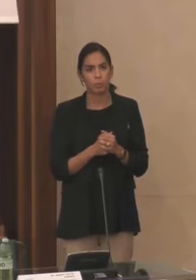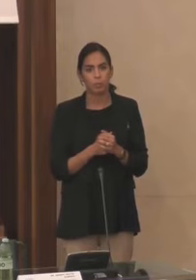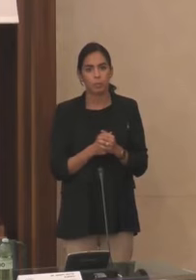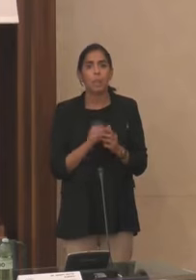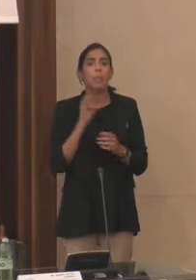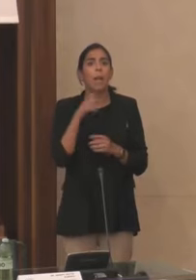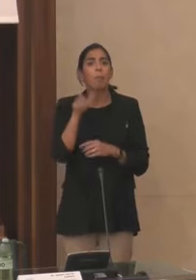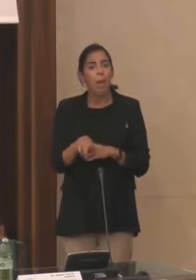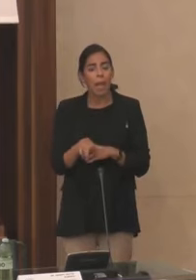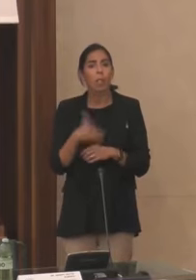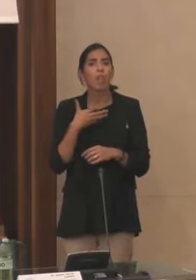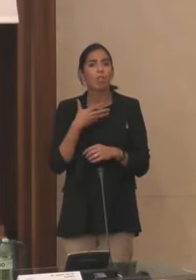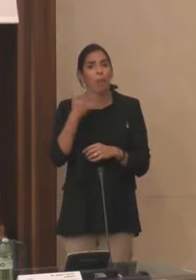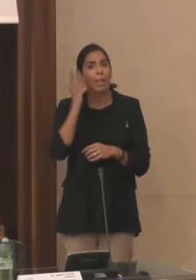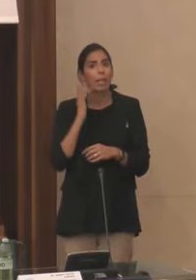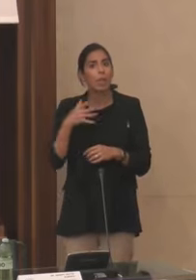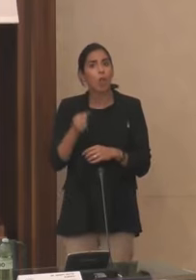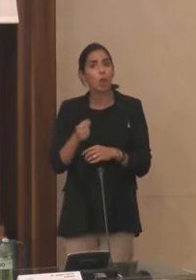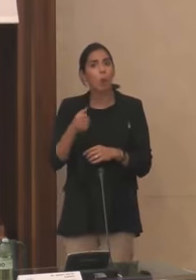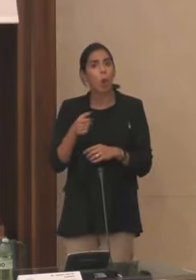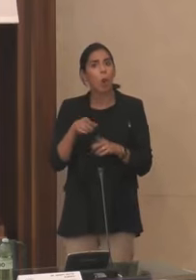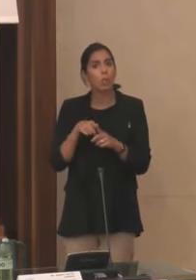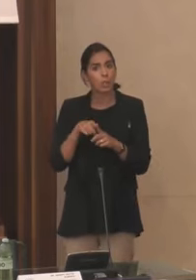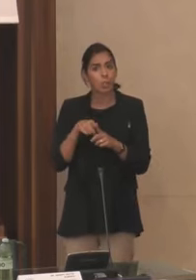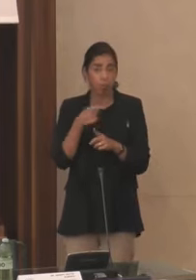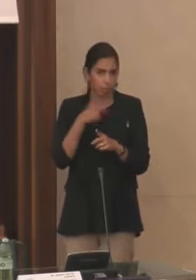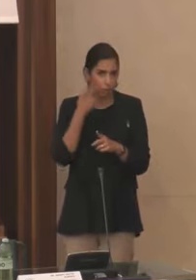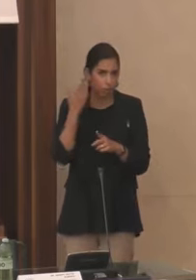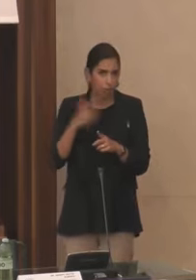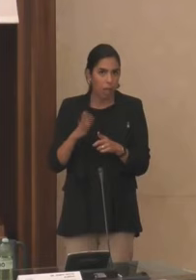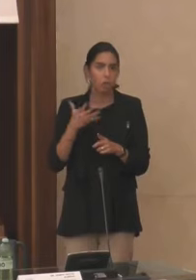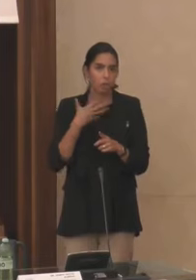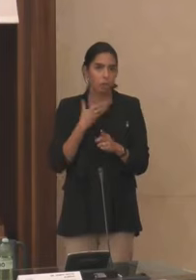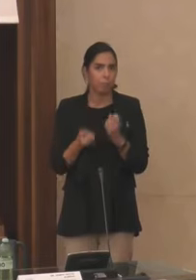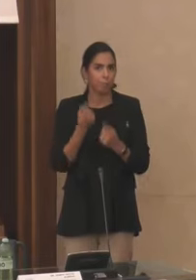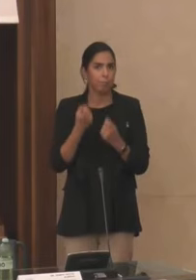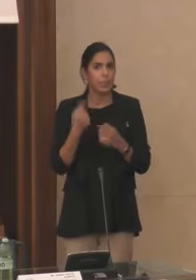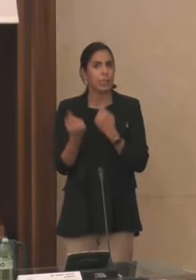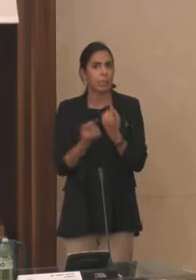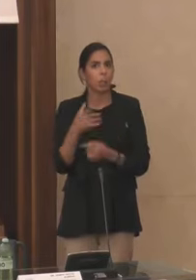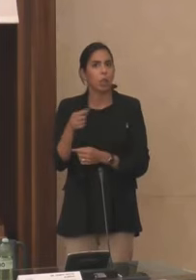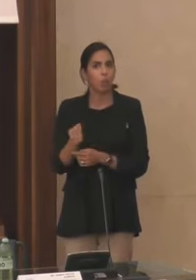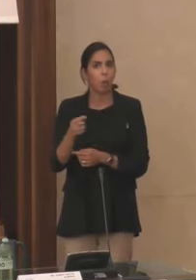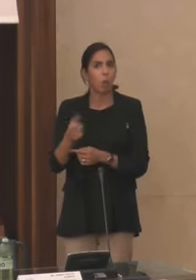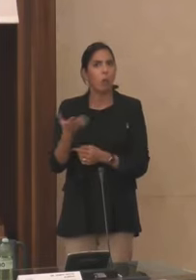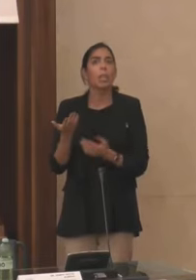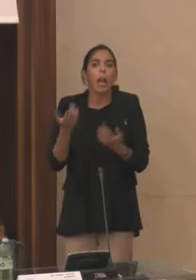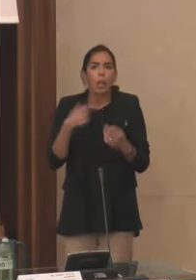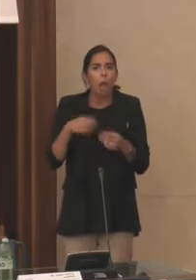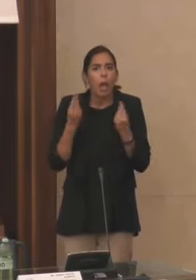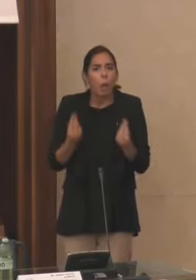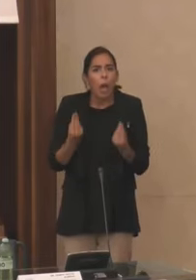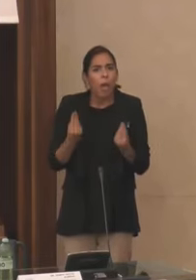tromboembolico, visto che abbiamo visto l'importanza di fenomeni tromboembolici, Cosa aspetteremo quando per fare